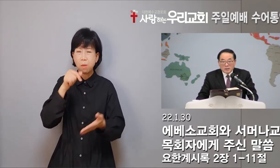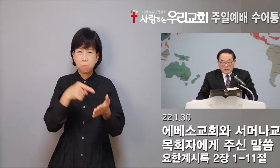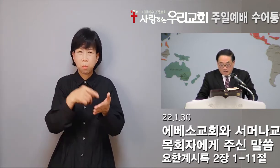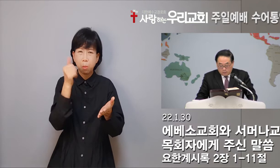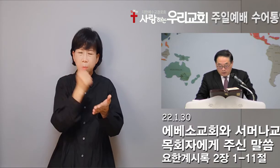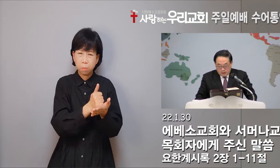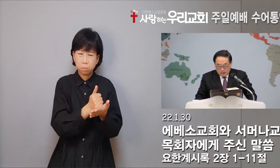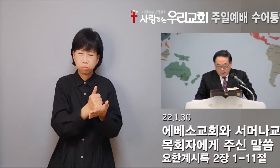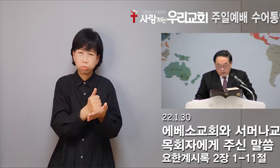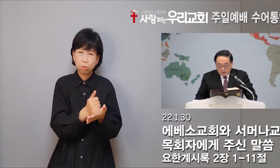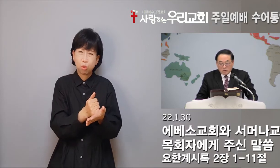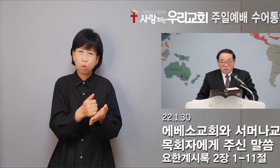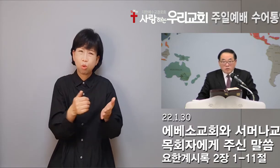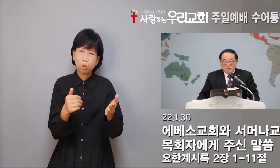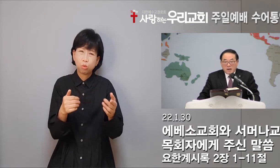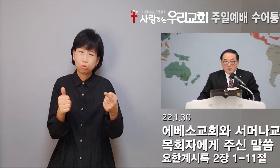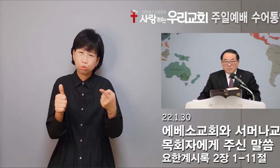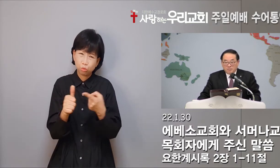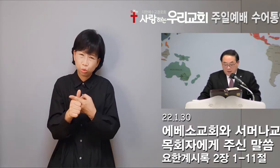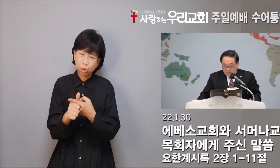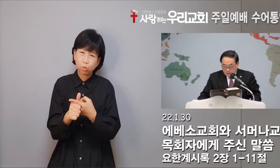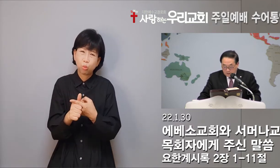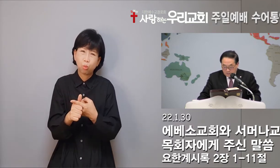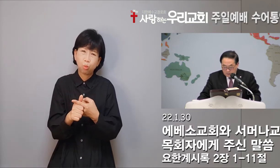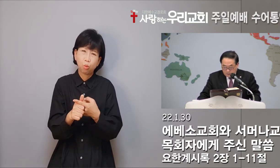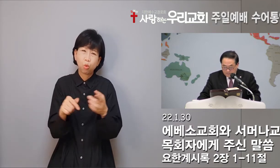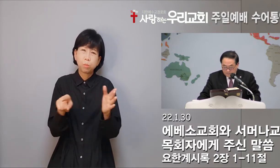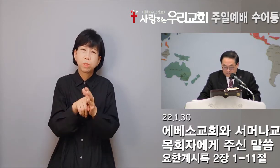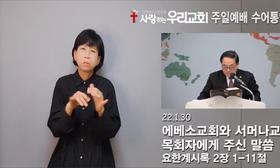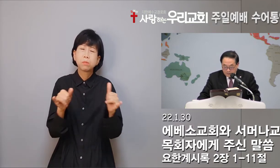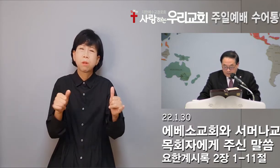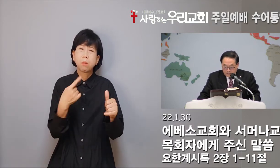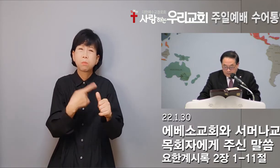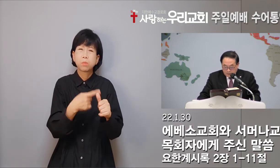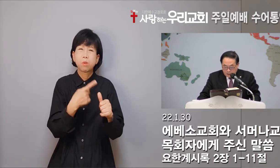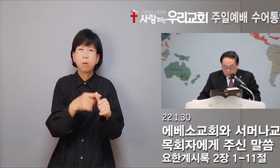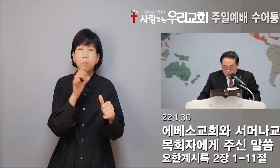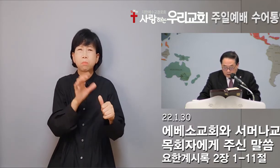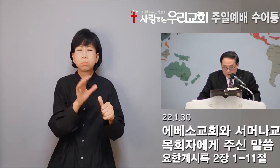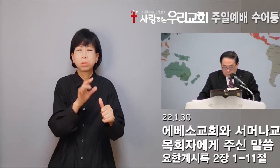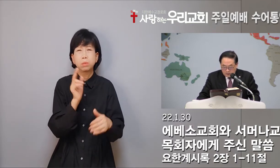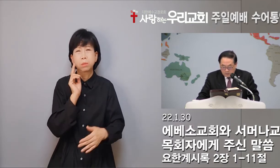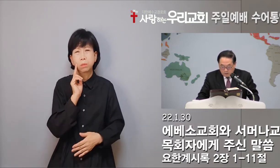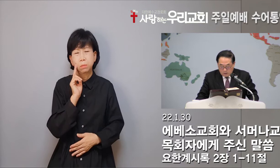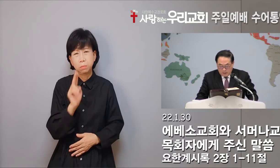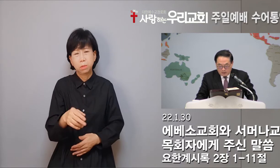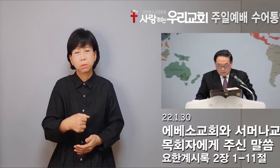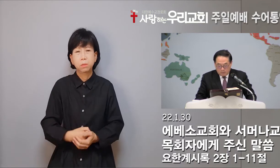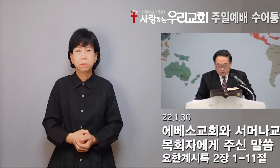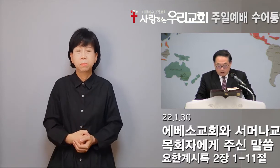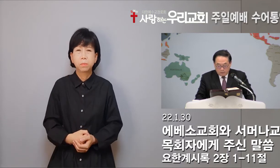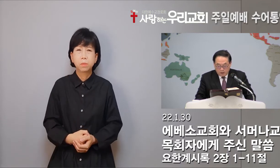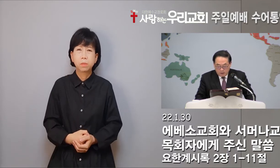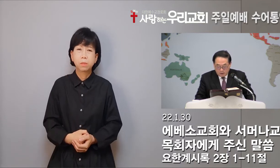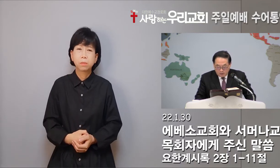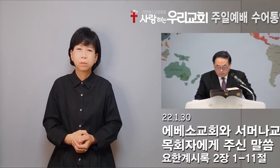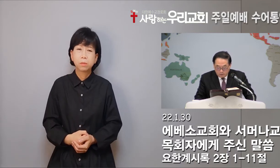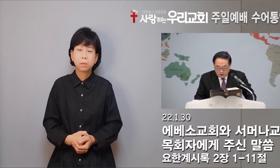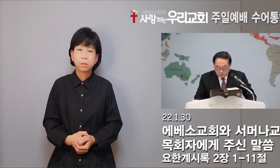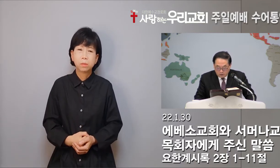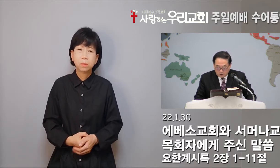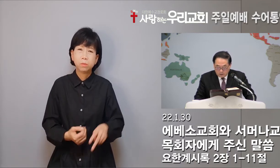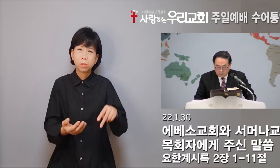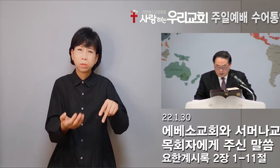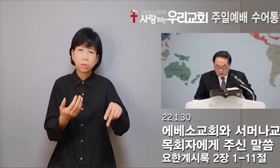주의 제자들과 성도들을 많이 핍박했던 것입니다. 데살로니가 2장 15절 말씀을 보면 유대인들은